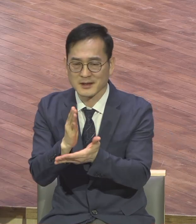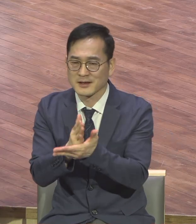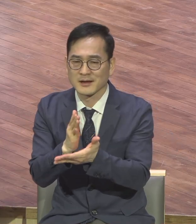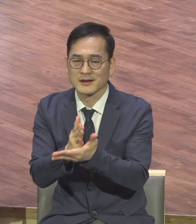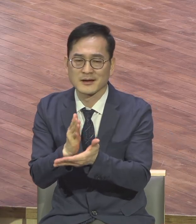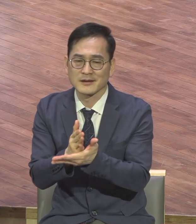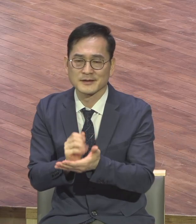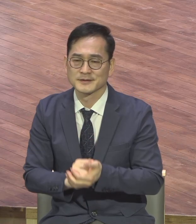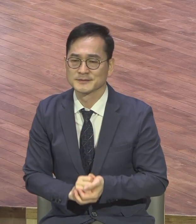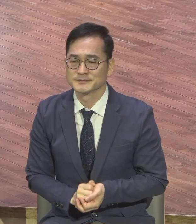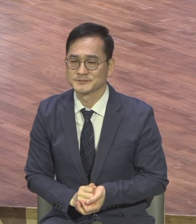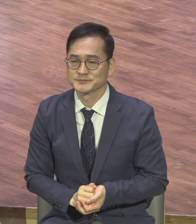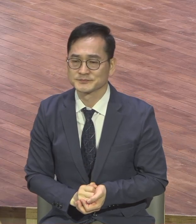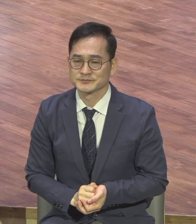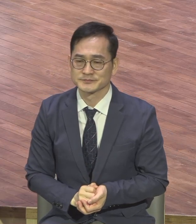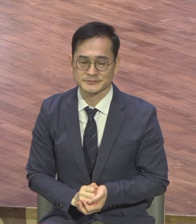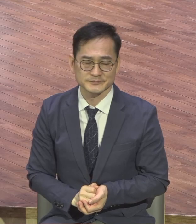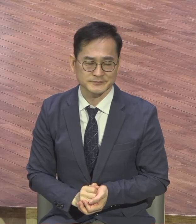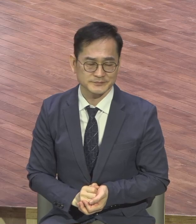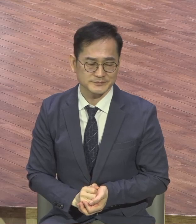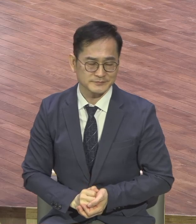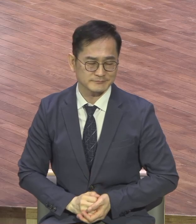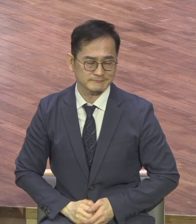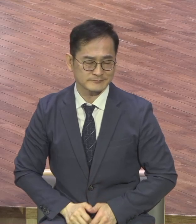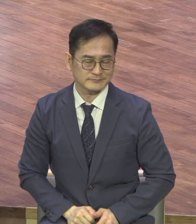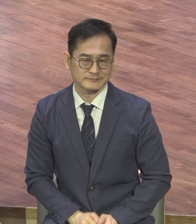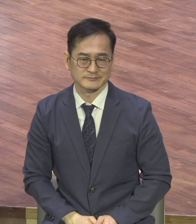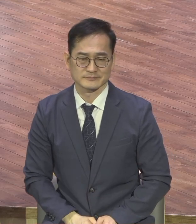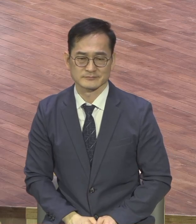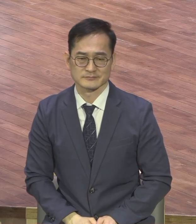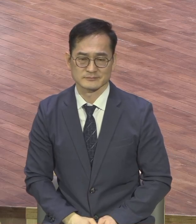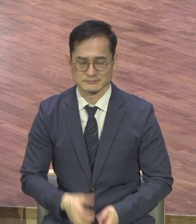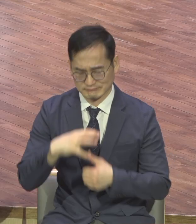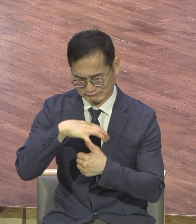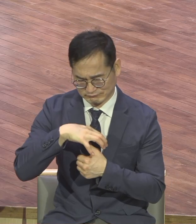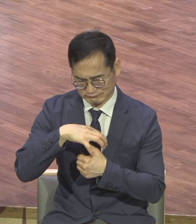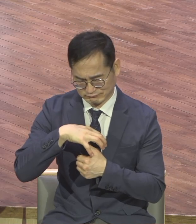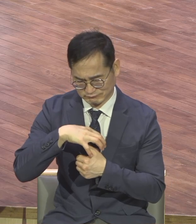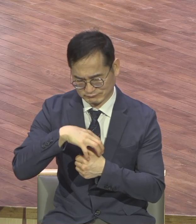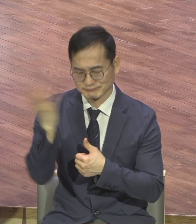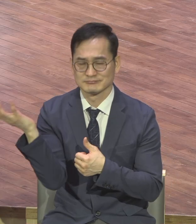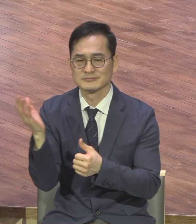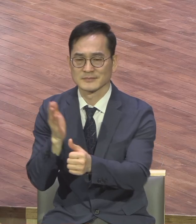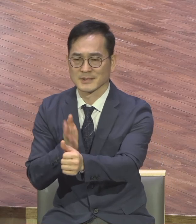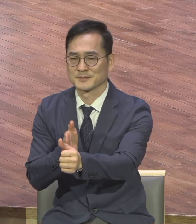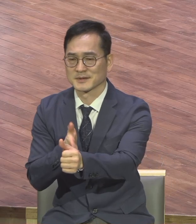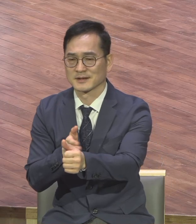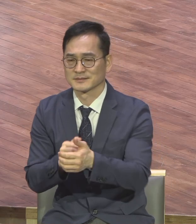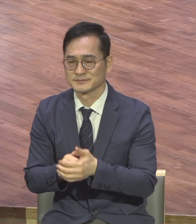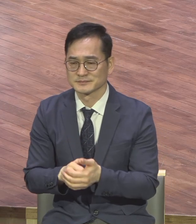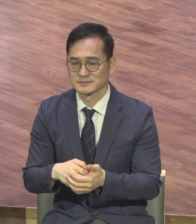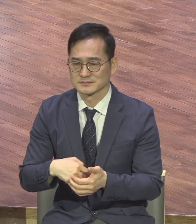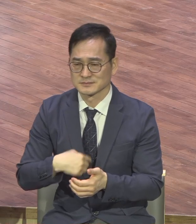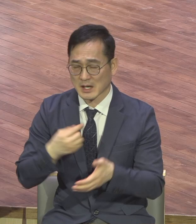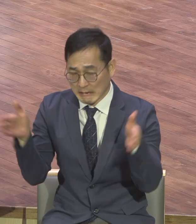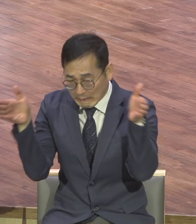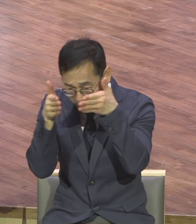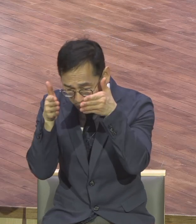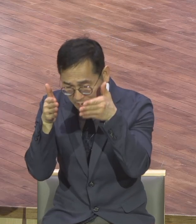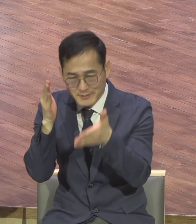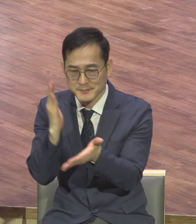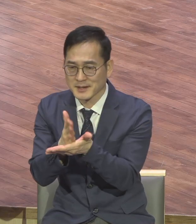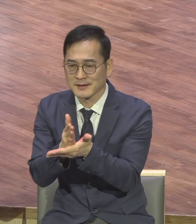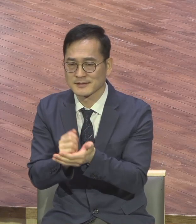Out of the box. 아멘. 벗어나시기 바랍니다. 여러분의 생각에서 빠져나오세요.